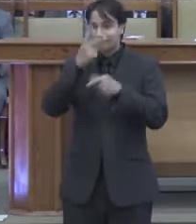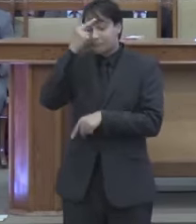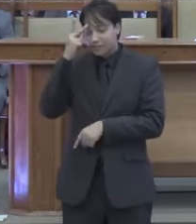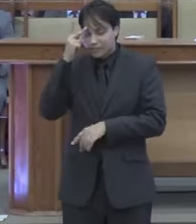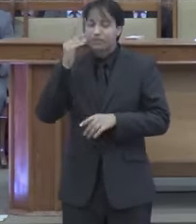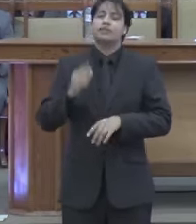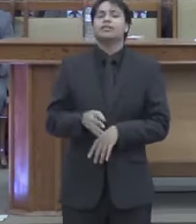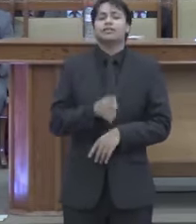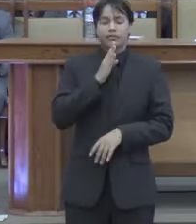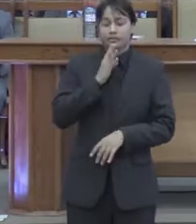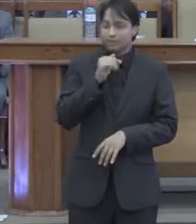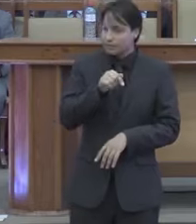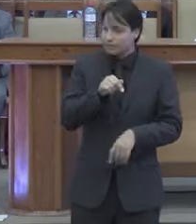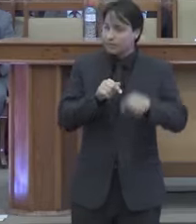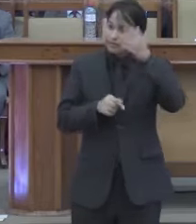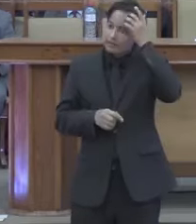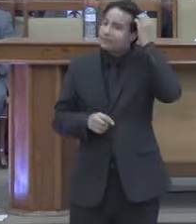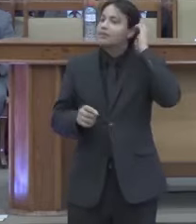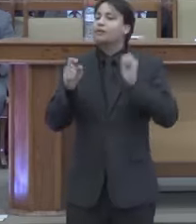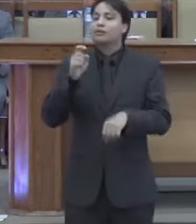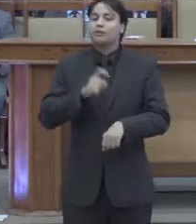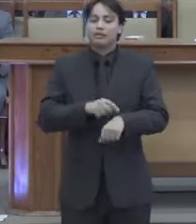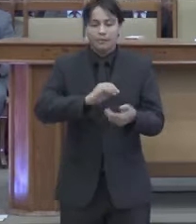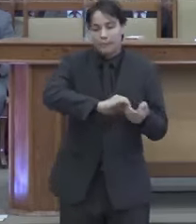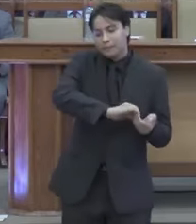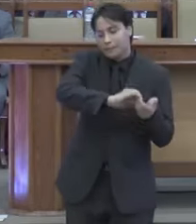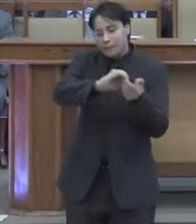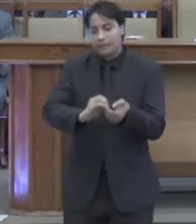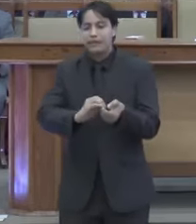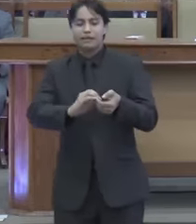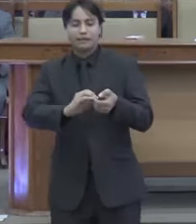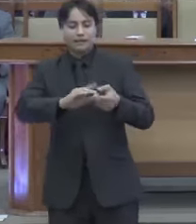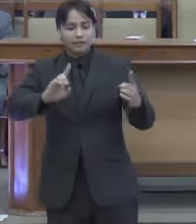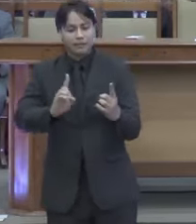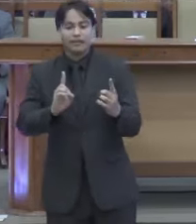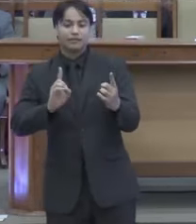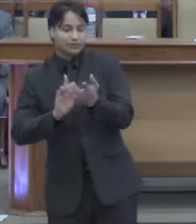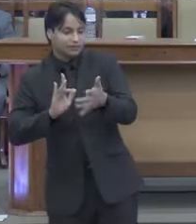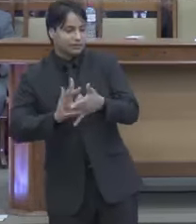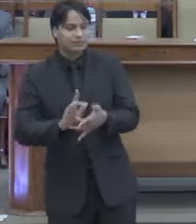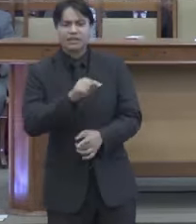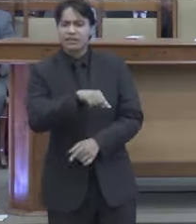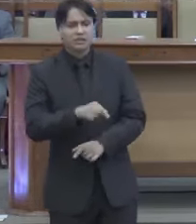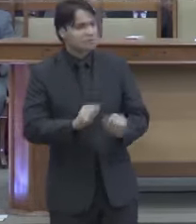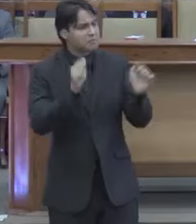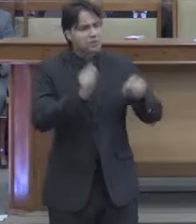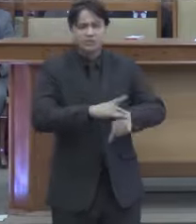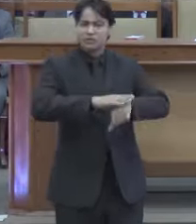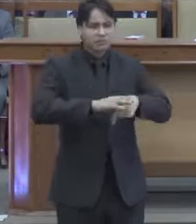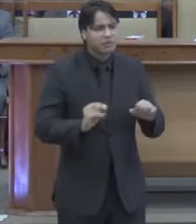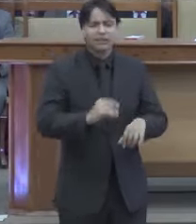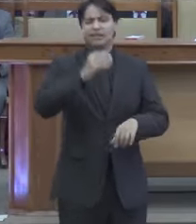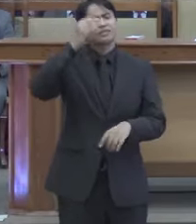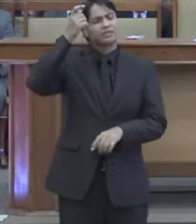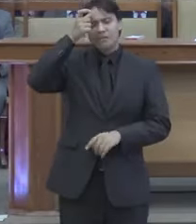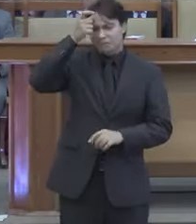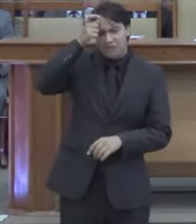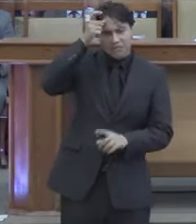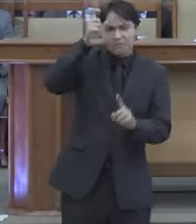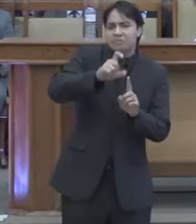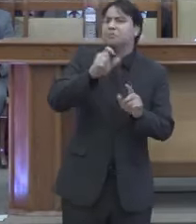quando trouxeram ele, que botaram na frente de Jesus. Na frente de Jesus pode ser cego. Na frente de Jesus pode ter diabo. Na frente de Jesus pode